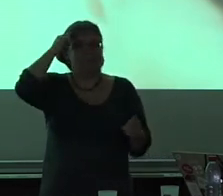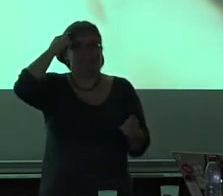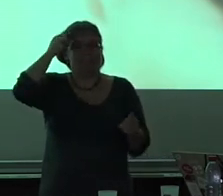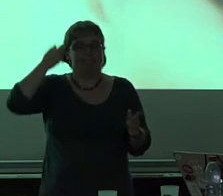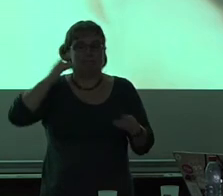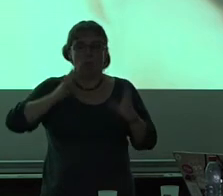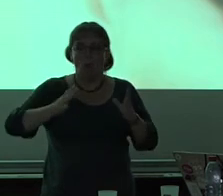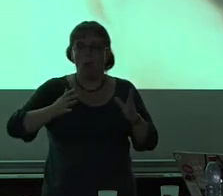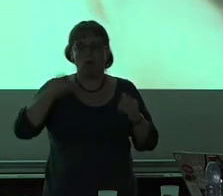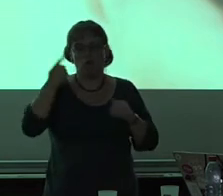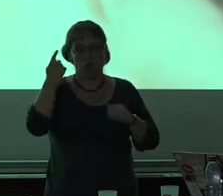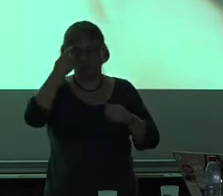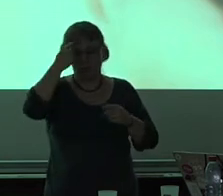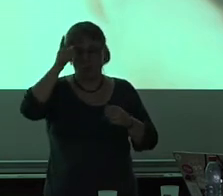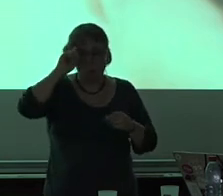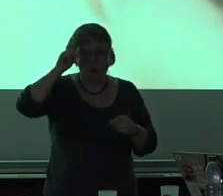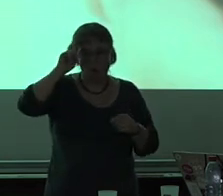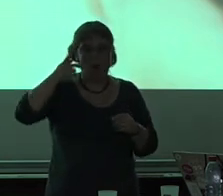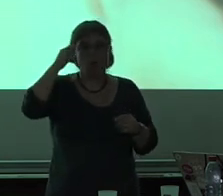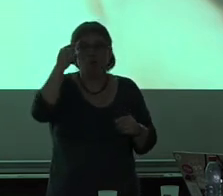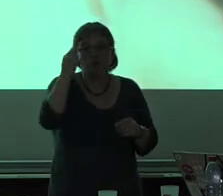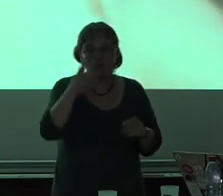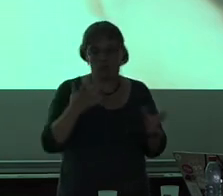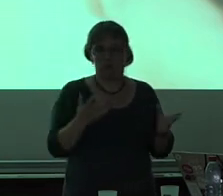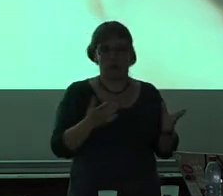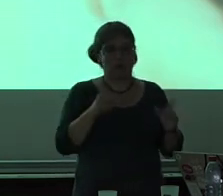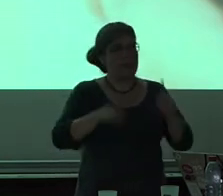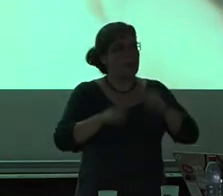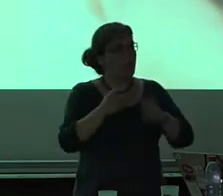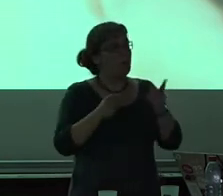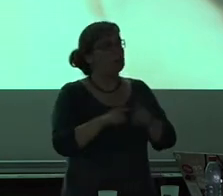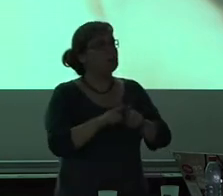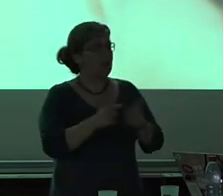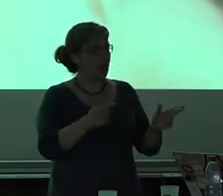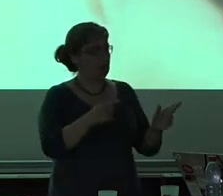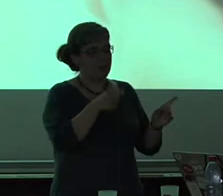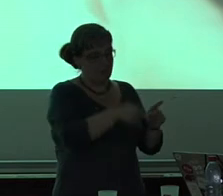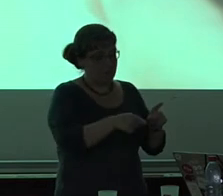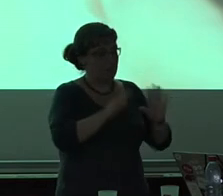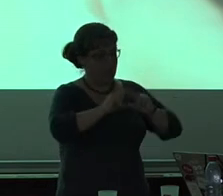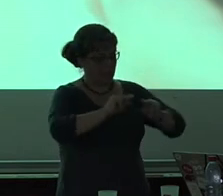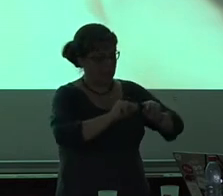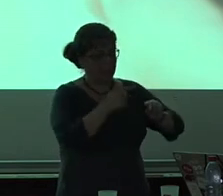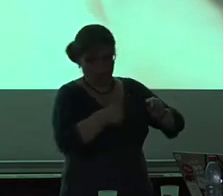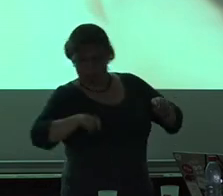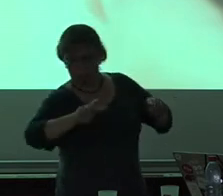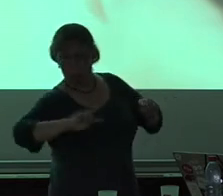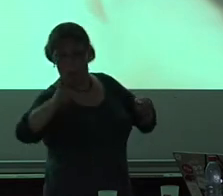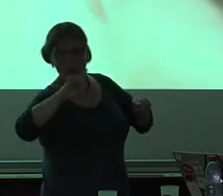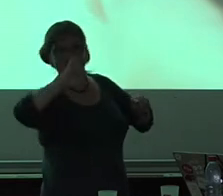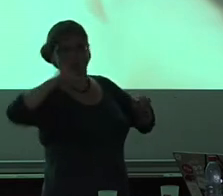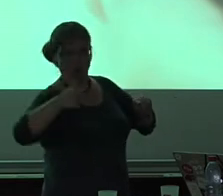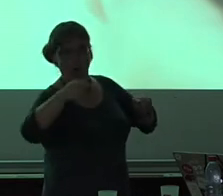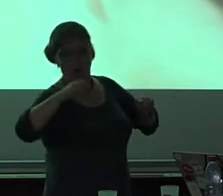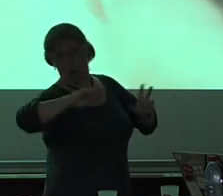comment vous allez faire, comment on utilise ça même en dehors de Django. Comme ça, vous permettrez aux deux personnes, enfin aux deux populations, de